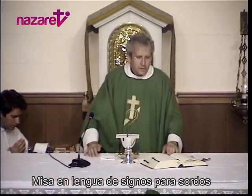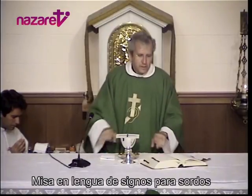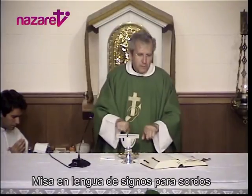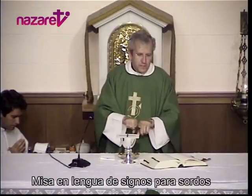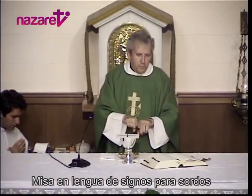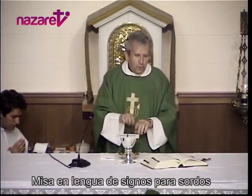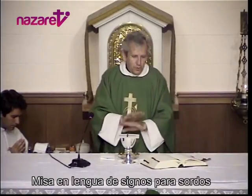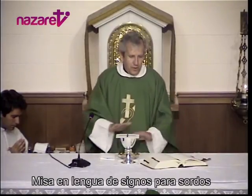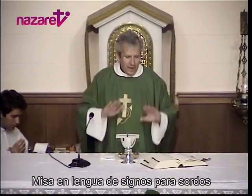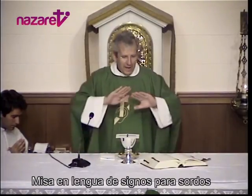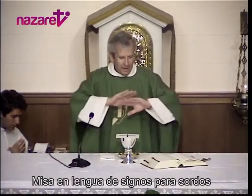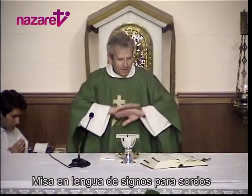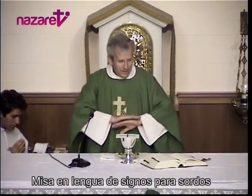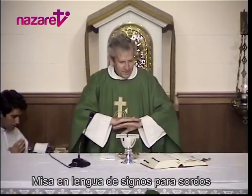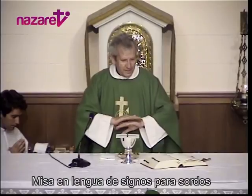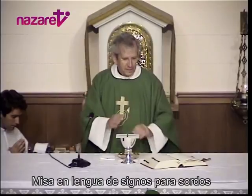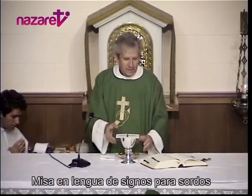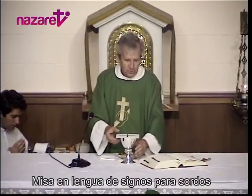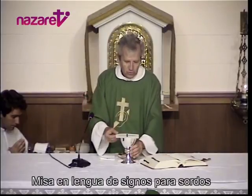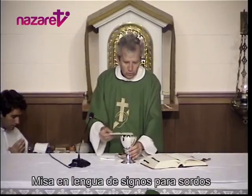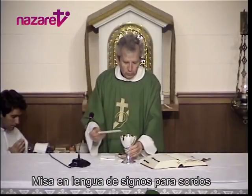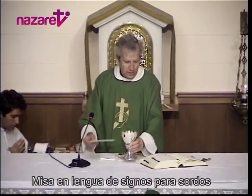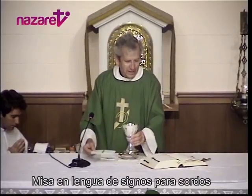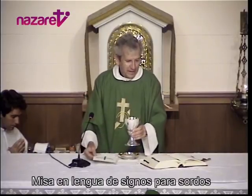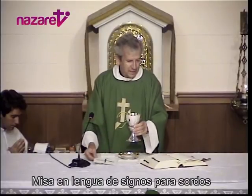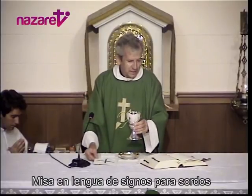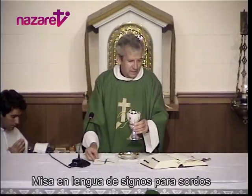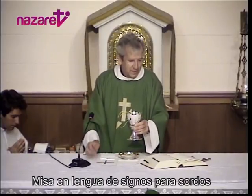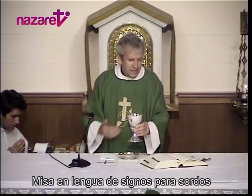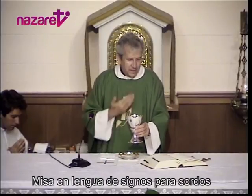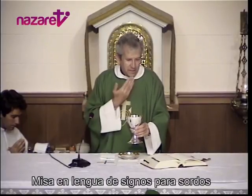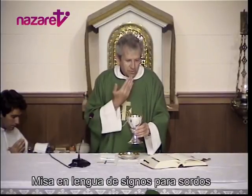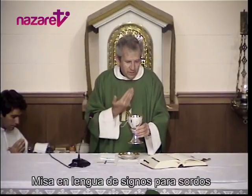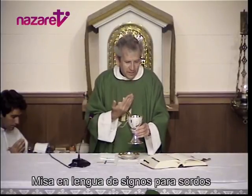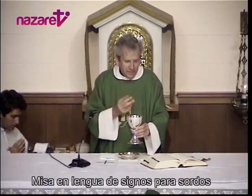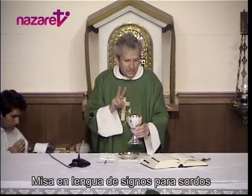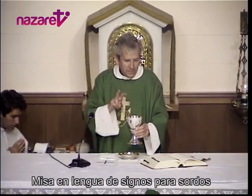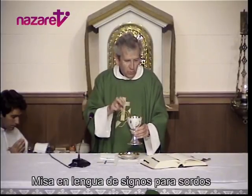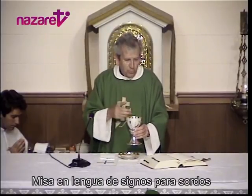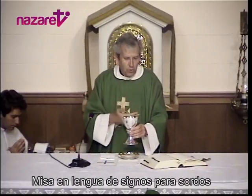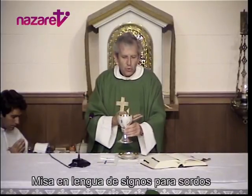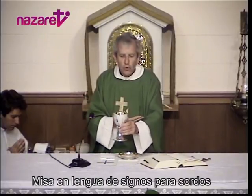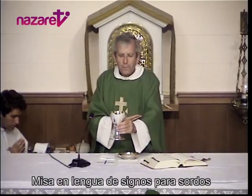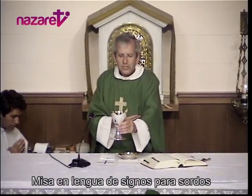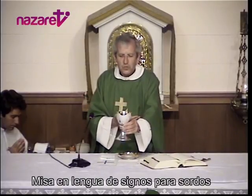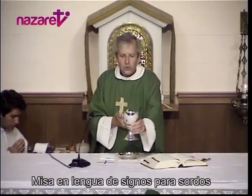Del mismo modo, acabada la cena, tomó el cáliz y, dándote gracias de nuevo, lo pasó a